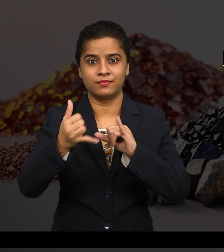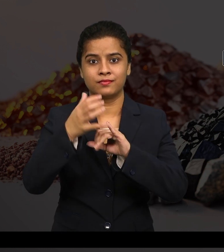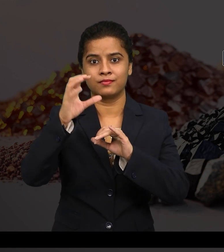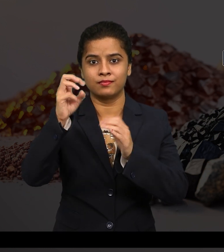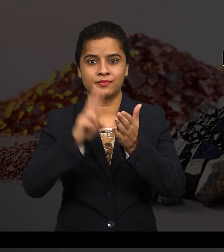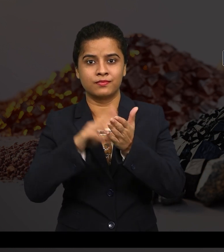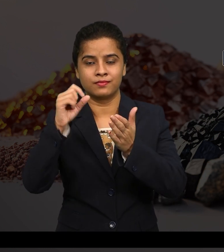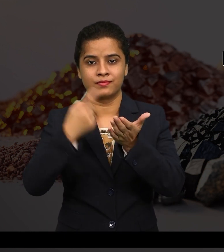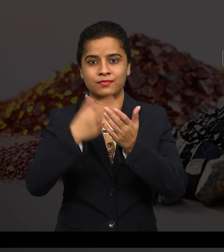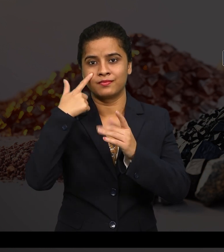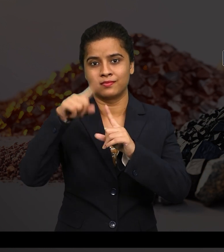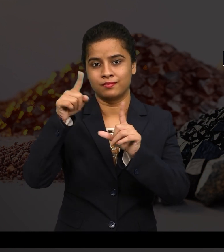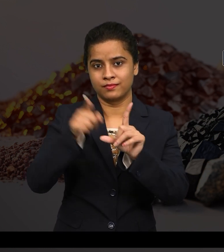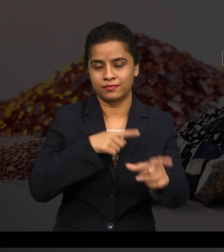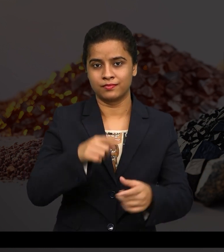ధ్వని గుణం,